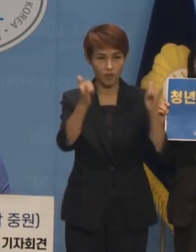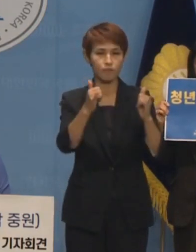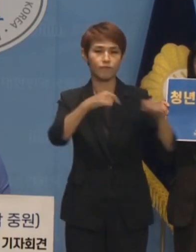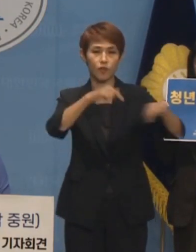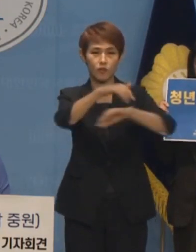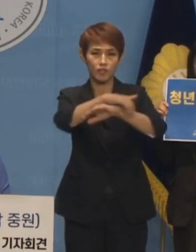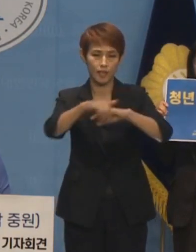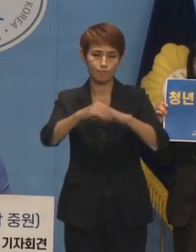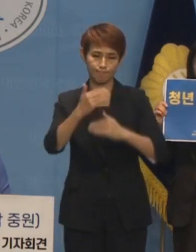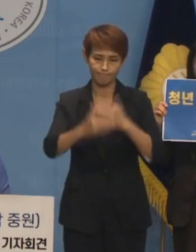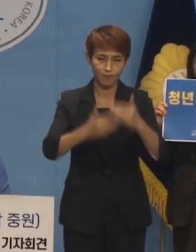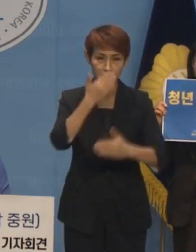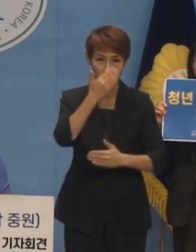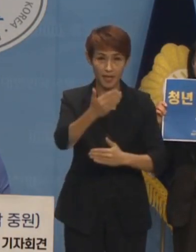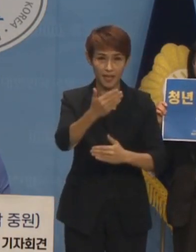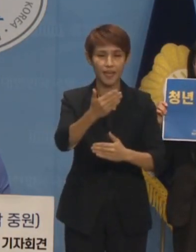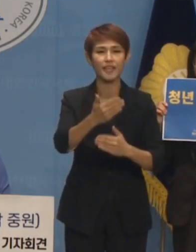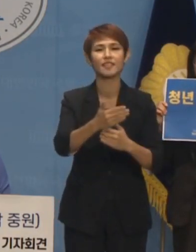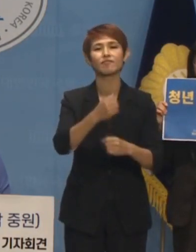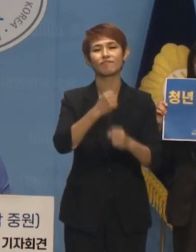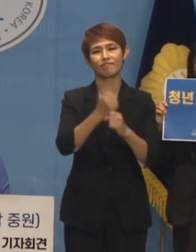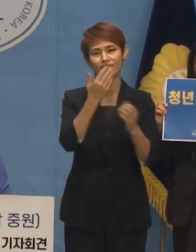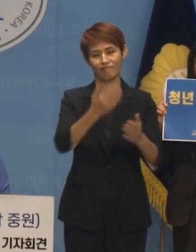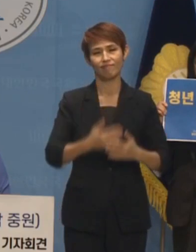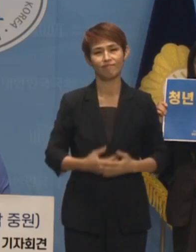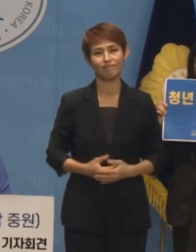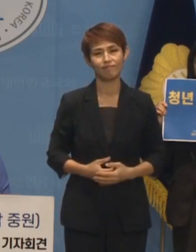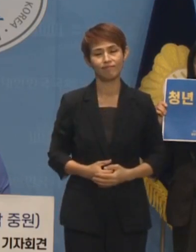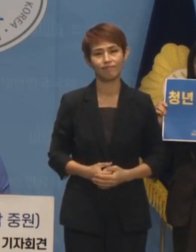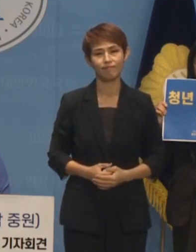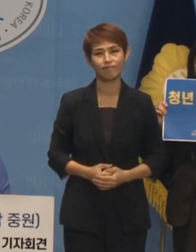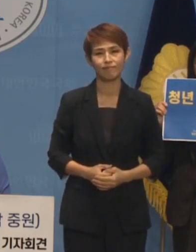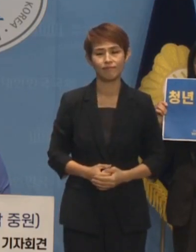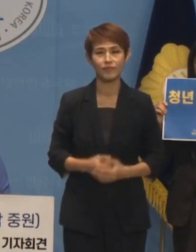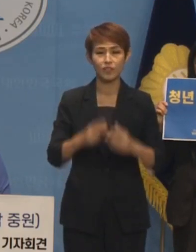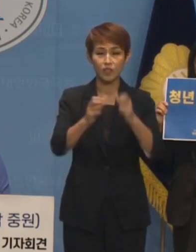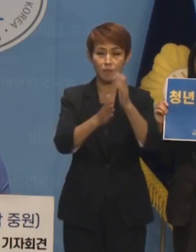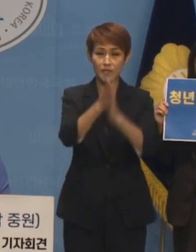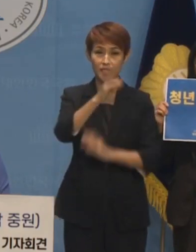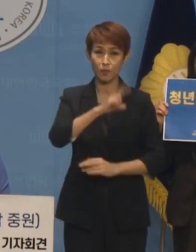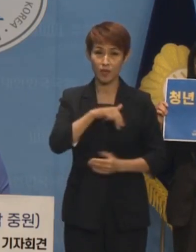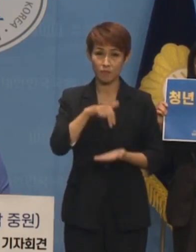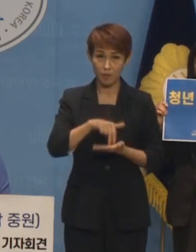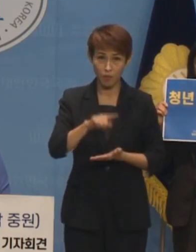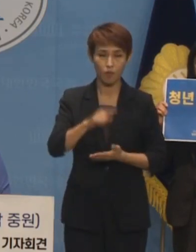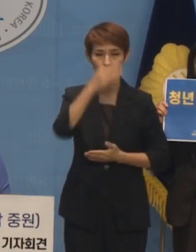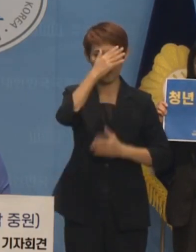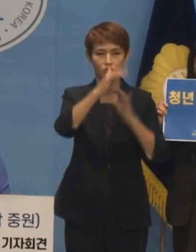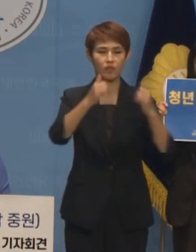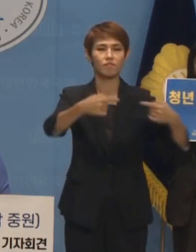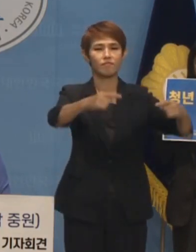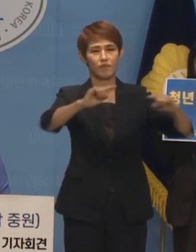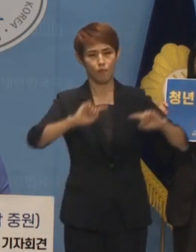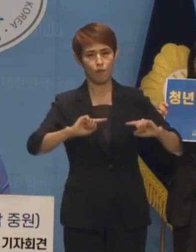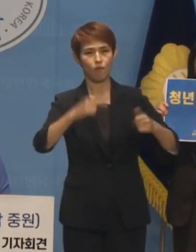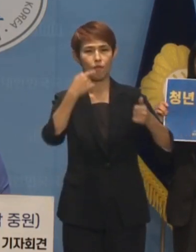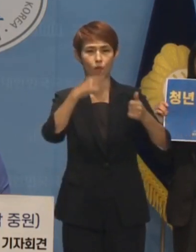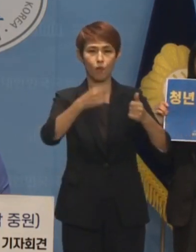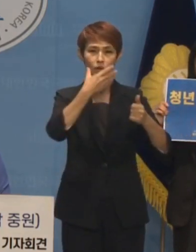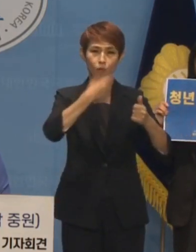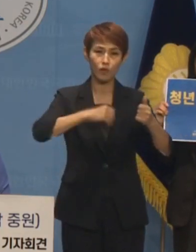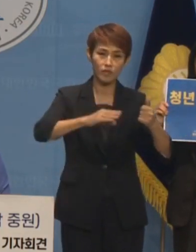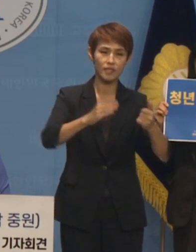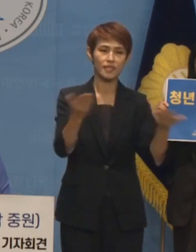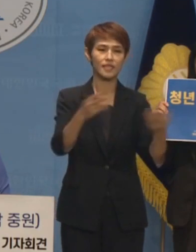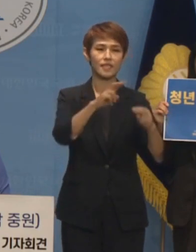정책이 시행될 수 있는 근거가 마련될 것입니다. 성남시 의회도 청년의 참여, 교육, 복지, 일자리, 주거